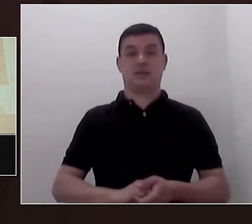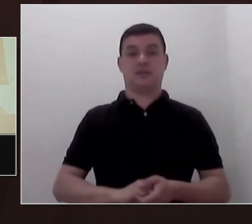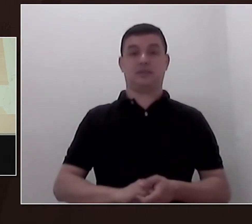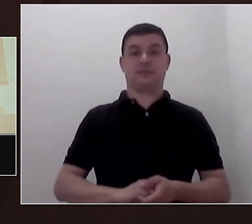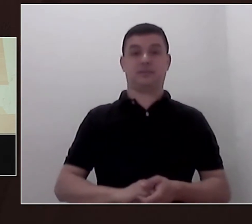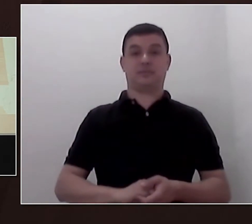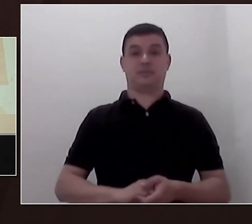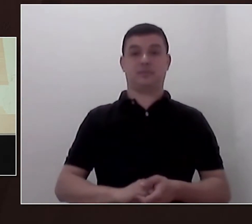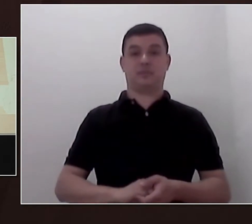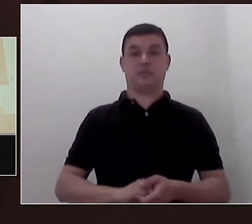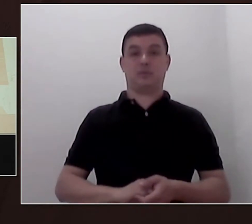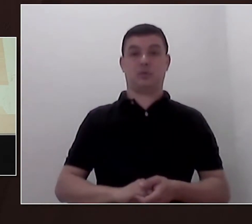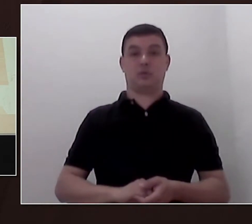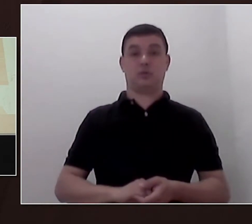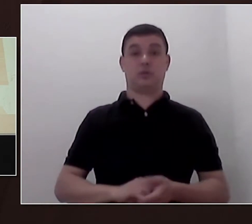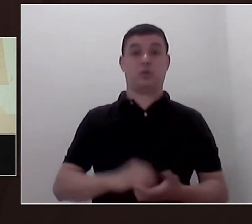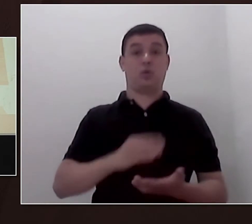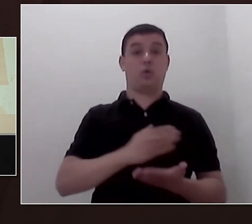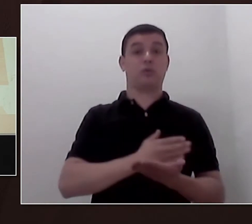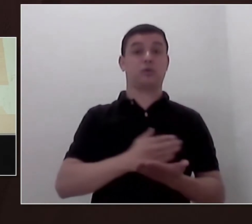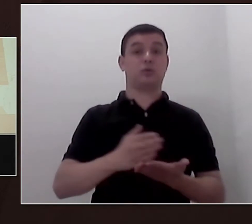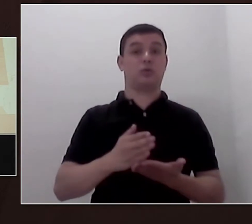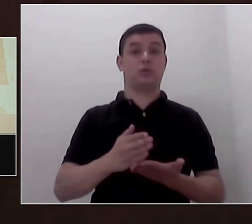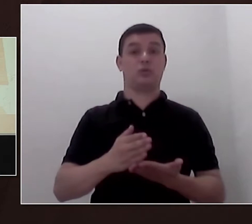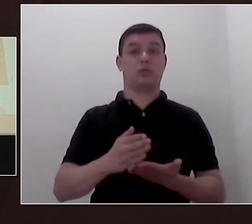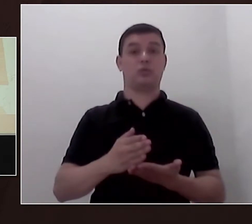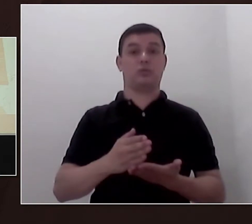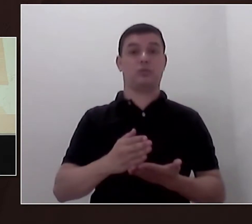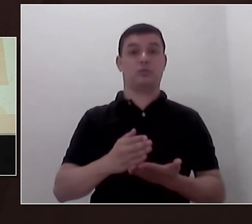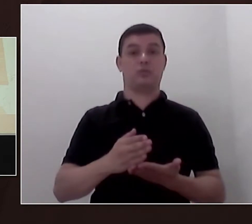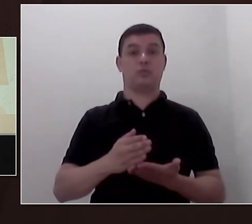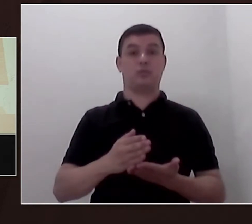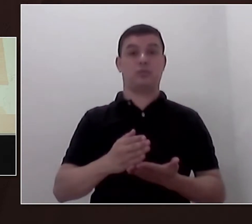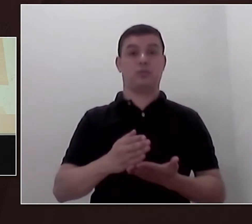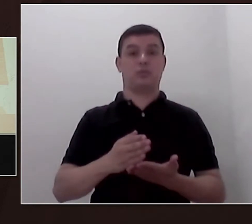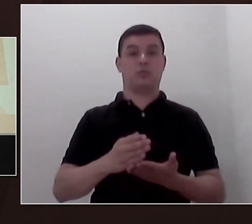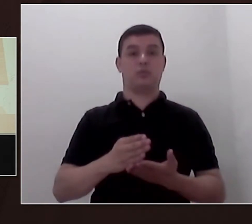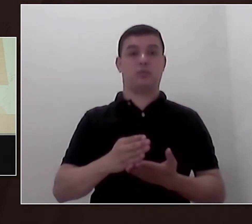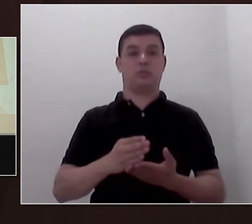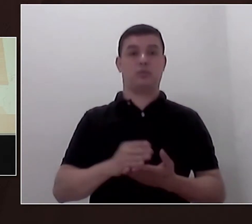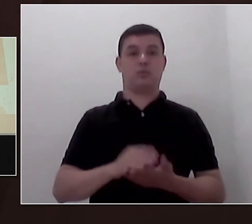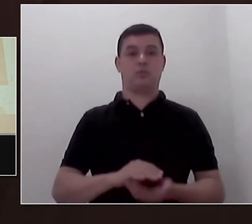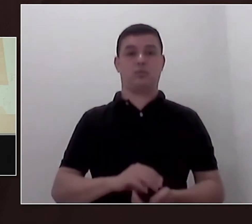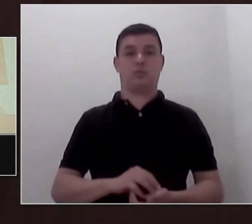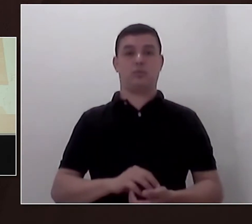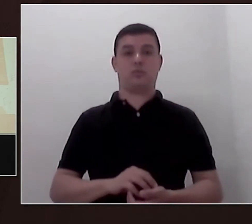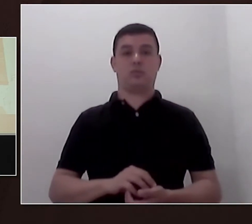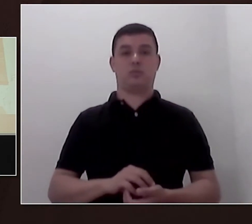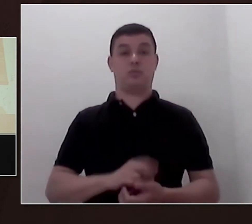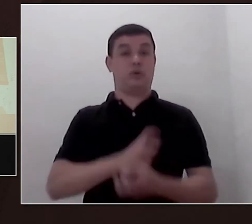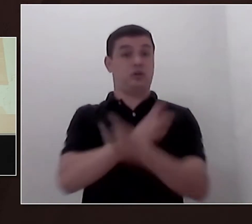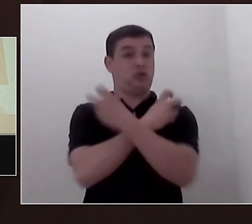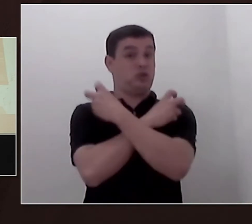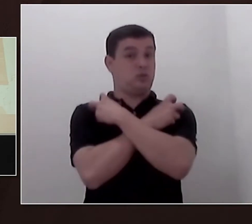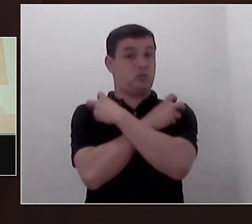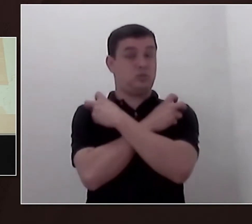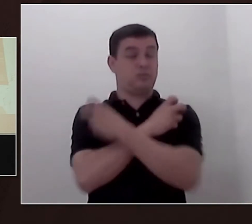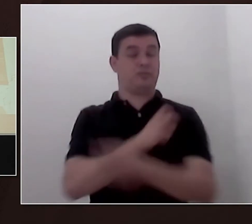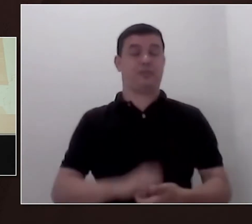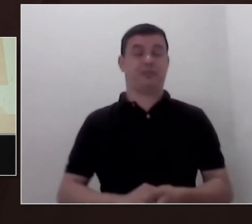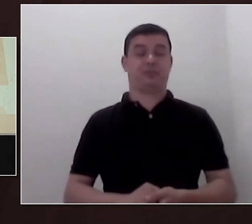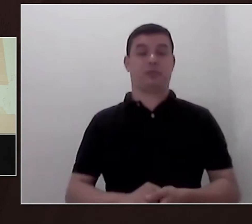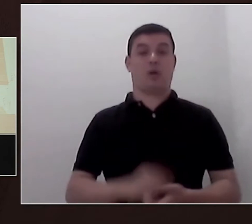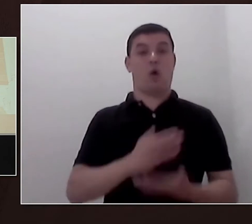Ali era o berço do gnosticismo, Alexandria, Egito. Ele foi um pai apostólico que deu